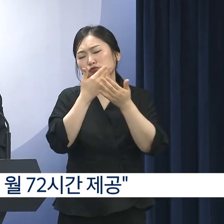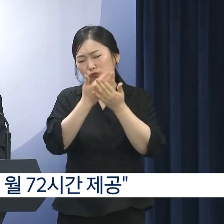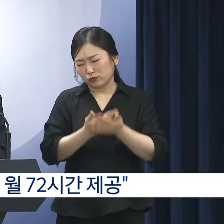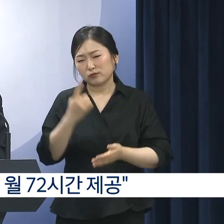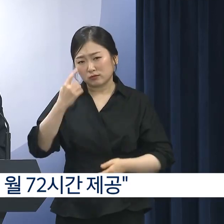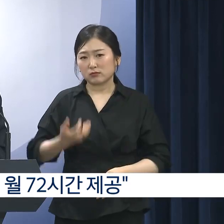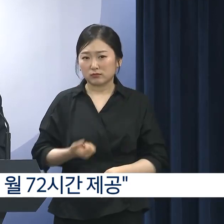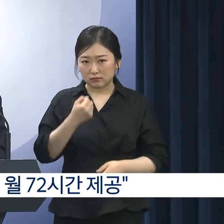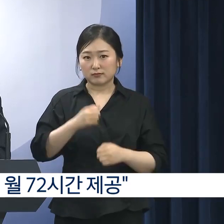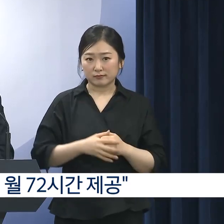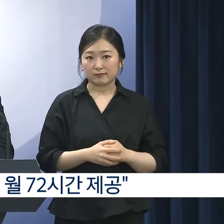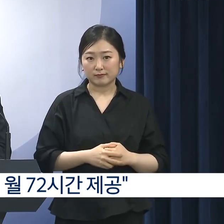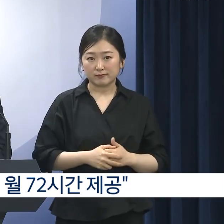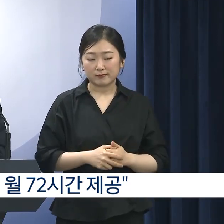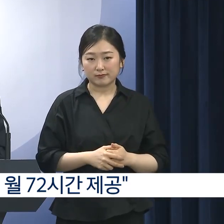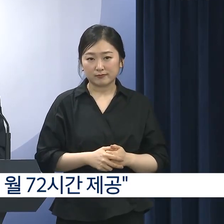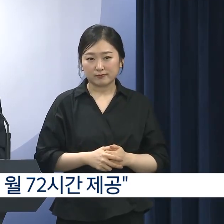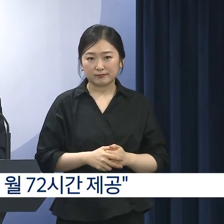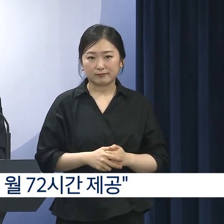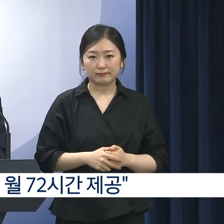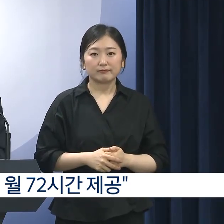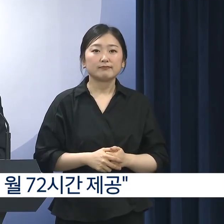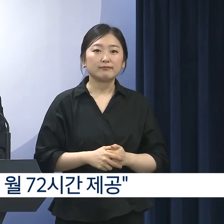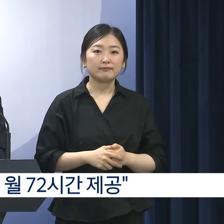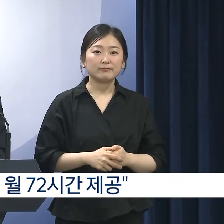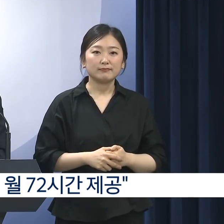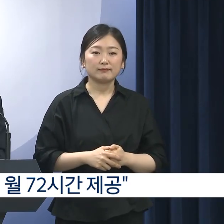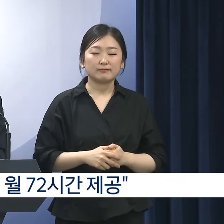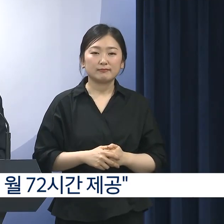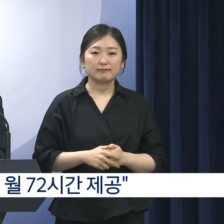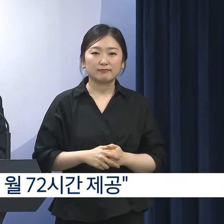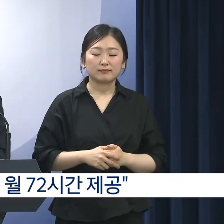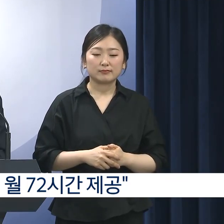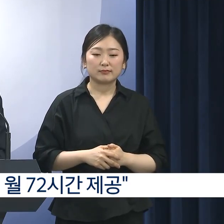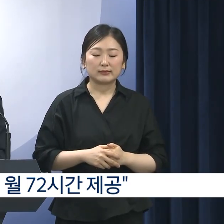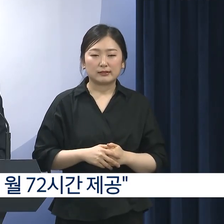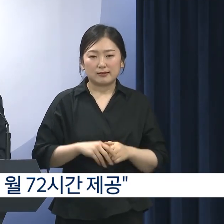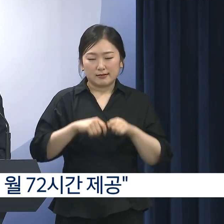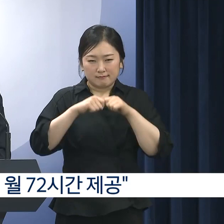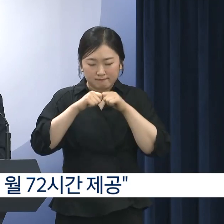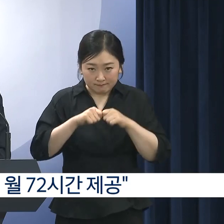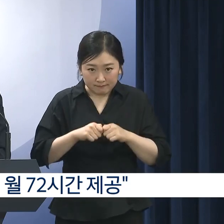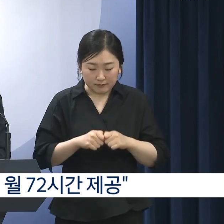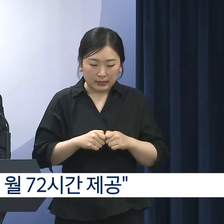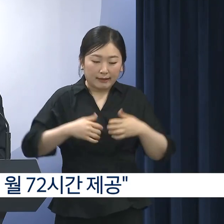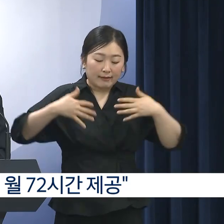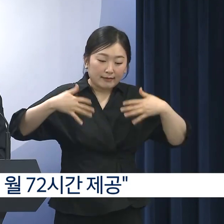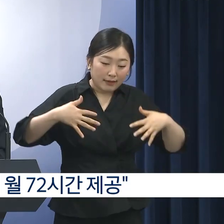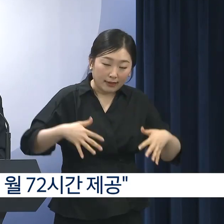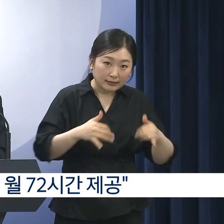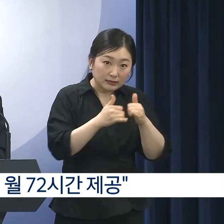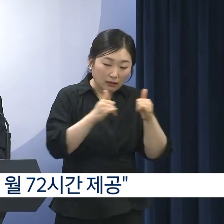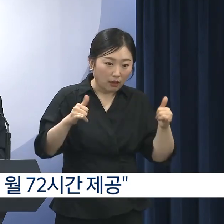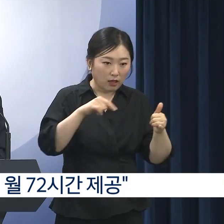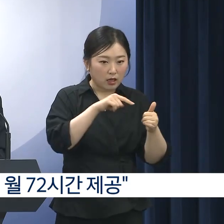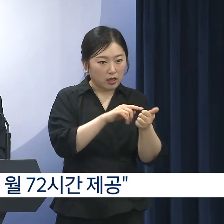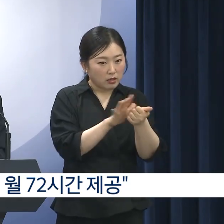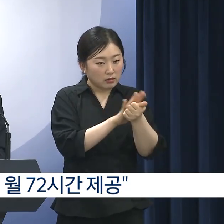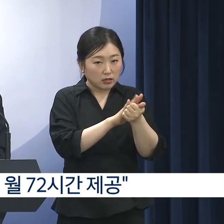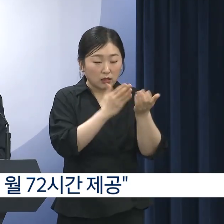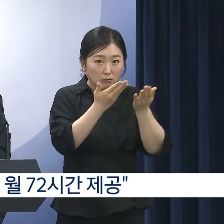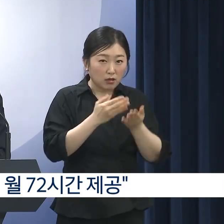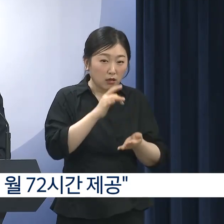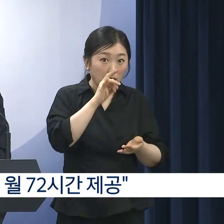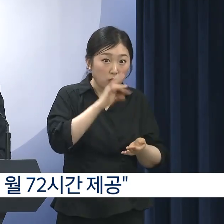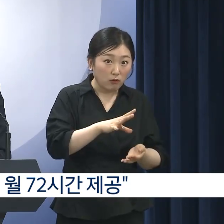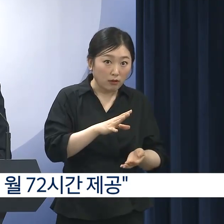철저하게 보호하다는 말씀을 드리기 때문에 여기에 대해서도 철저하게 선정이라든지 모든 거에 대해서